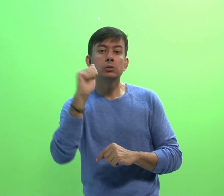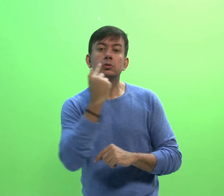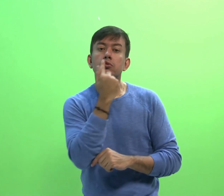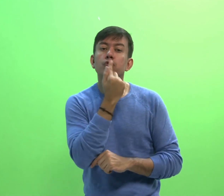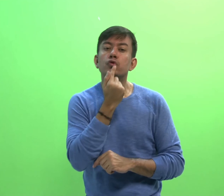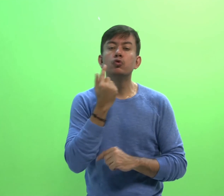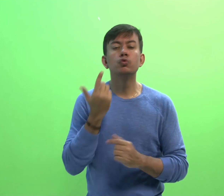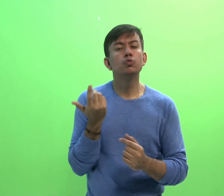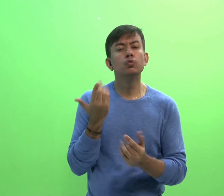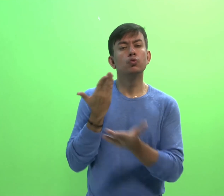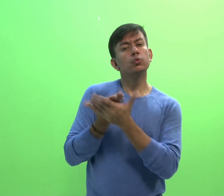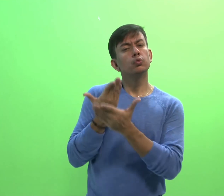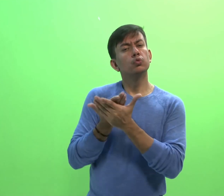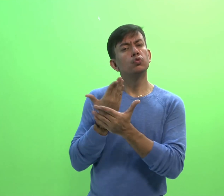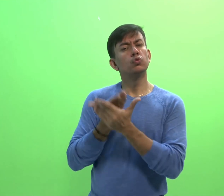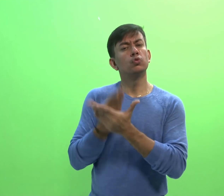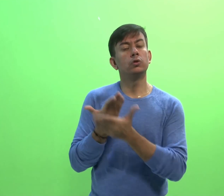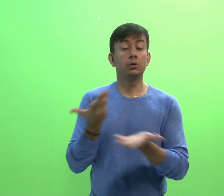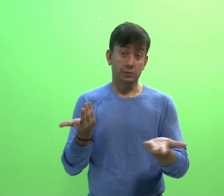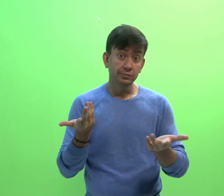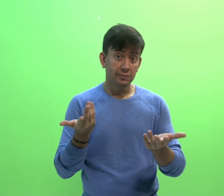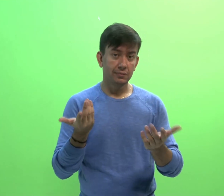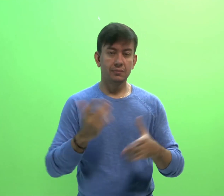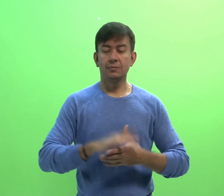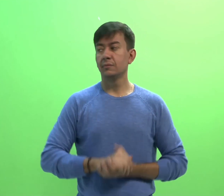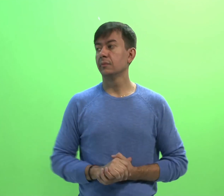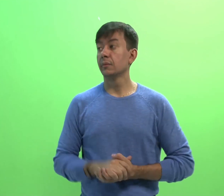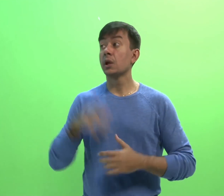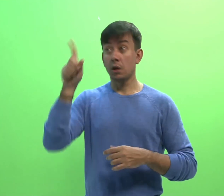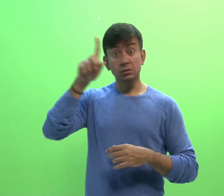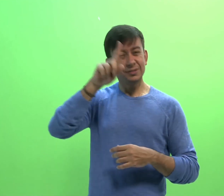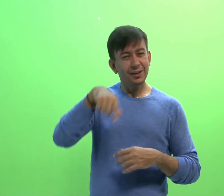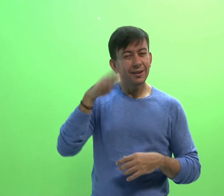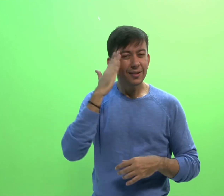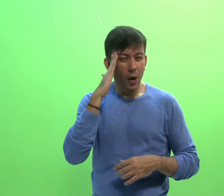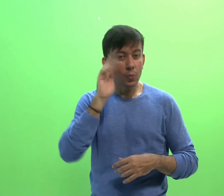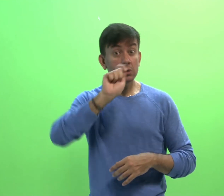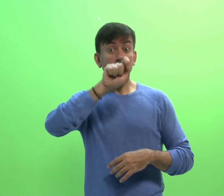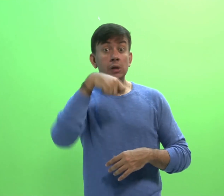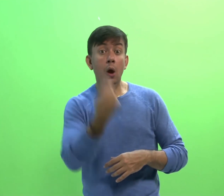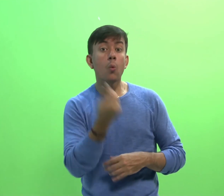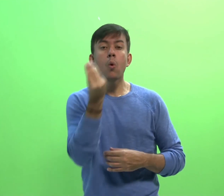boca. Mostrar qual vai ser o morfema da boca.